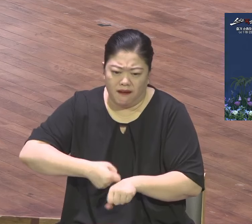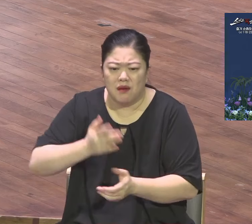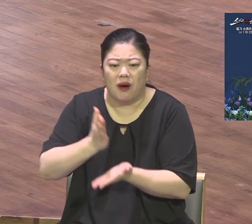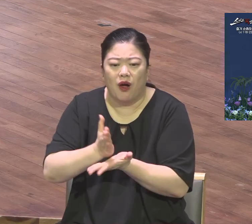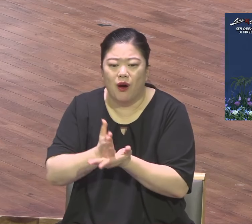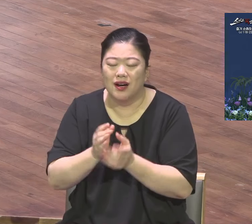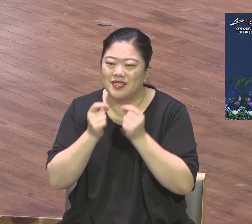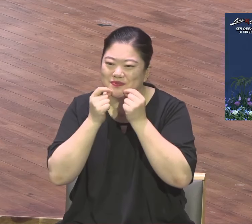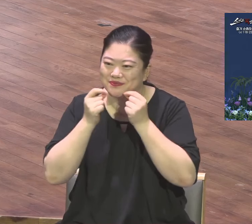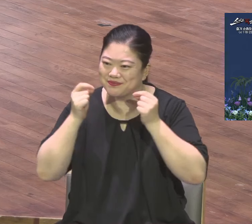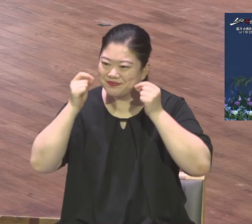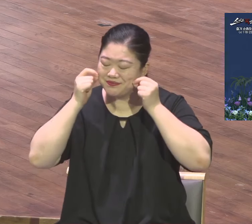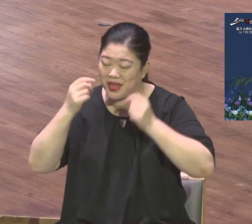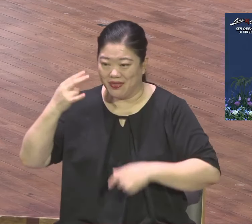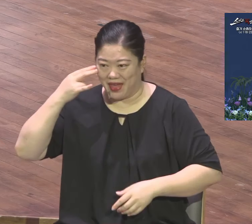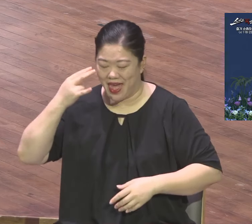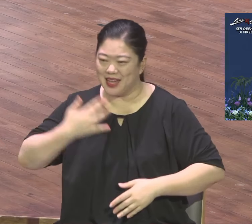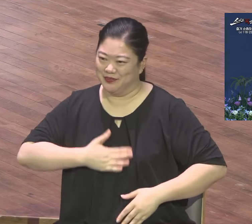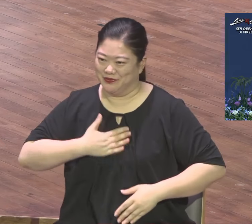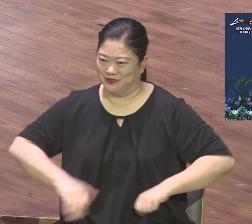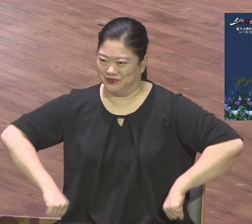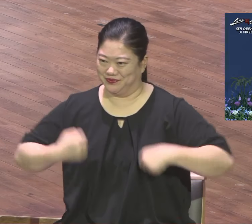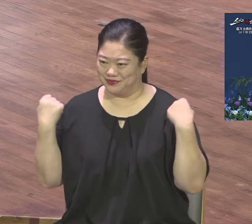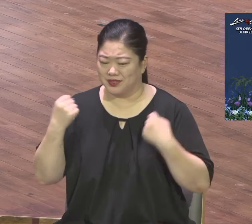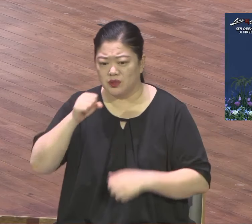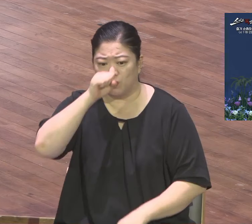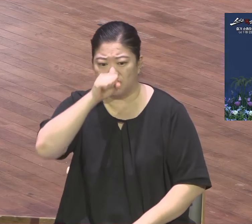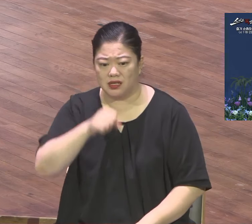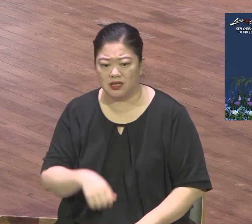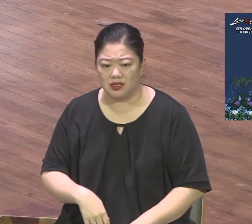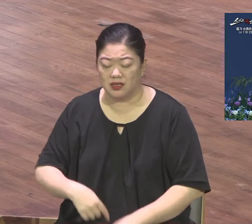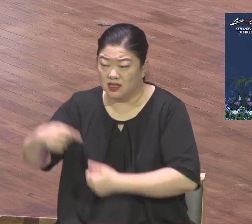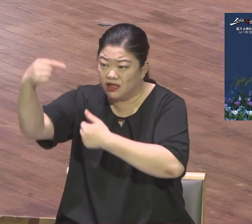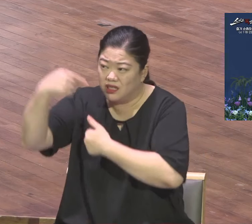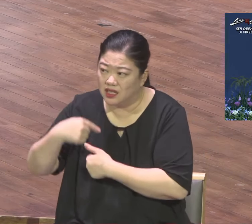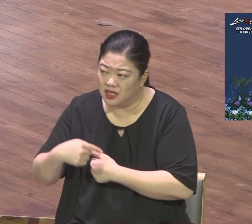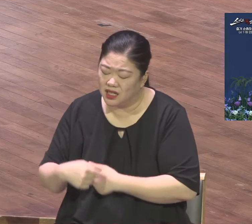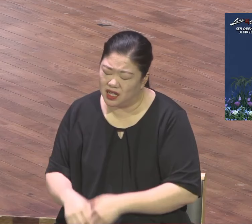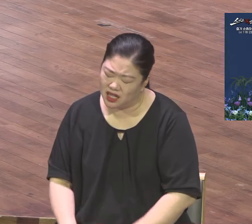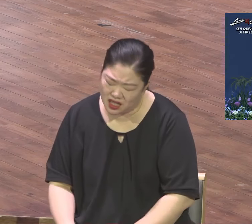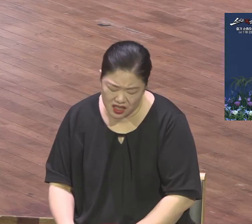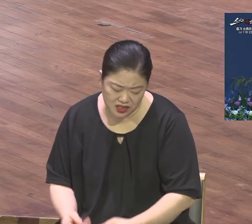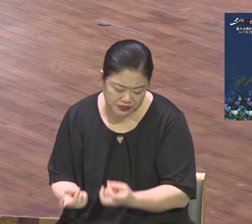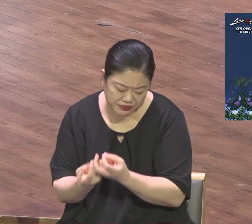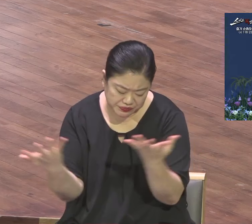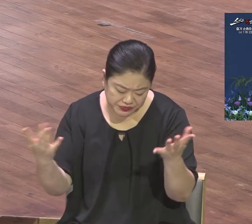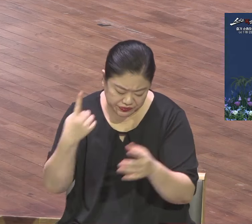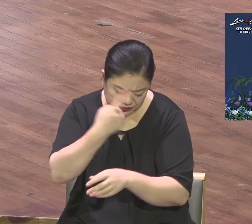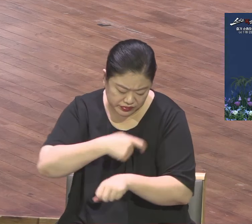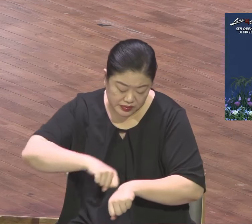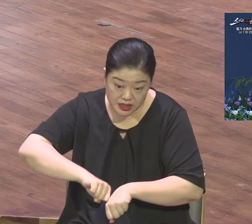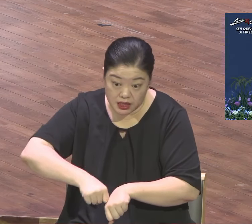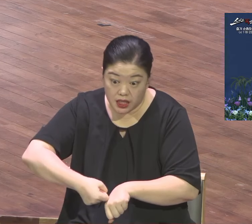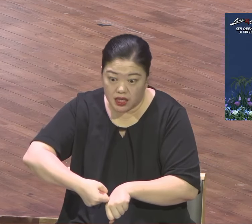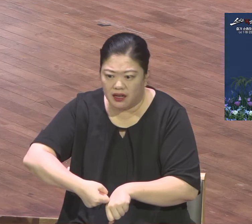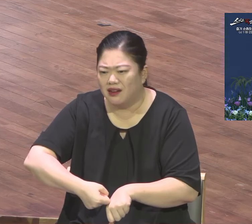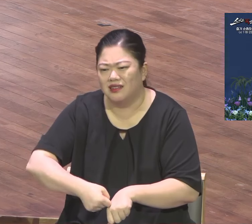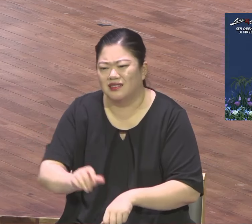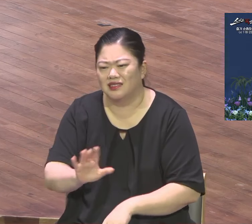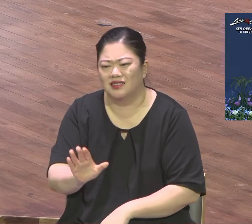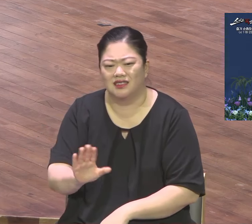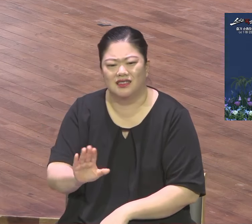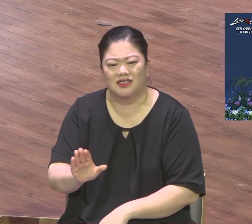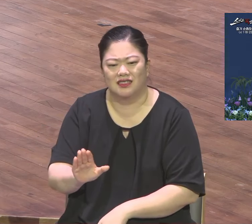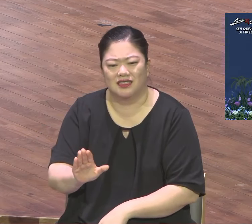감사함으로 말씀에 순종하는 삶을 살아라. 우리 영계 모든 성도들 오늘부터 시작되는